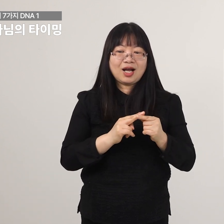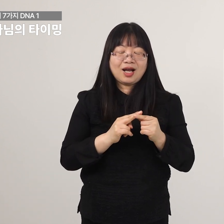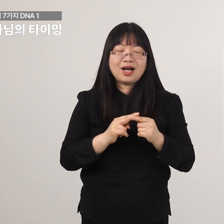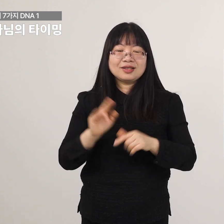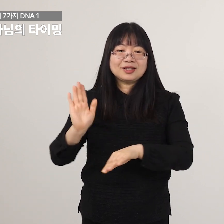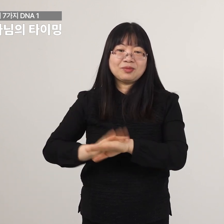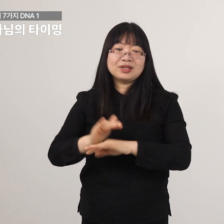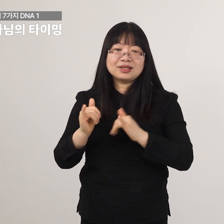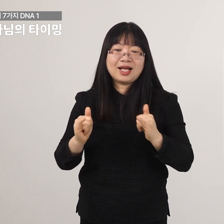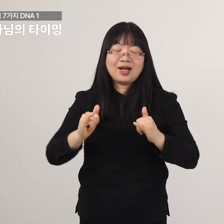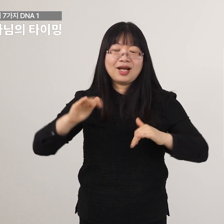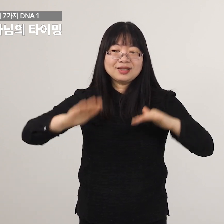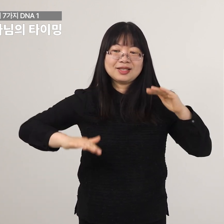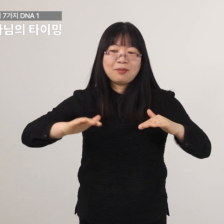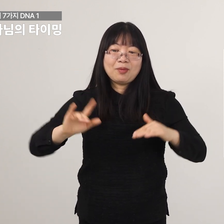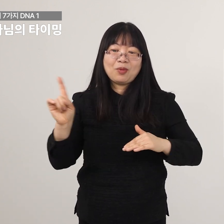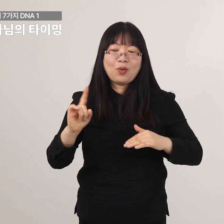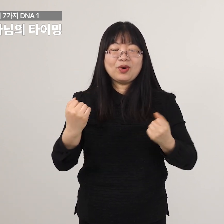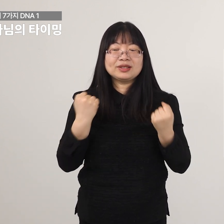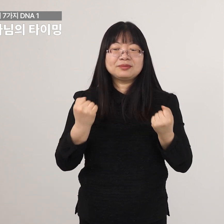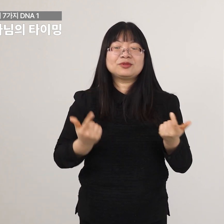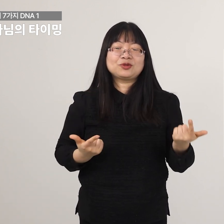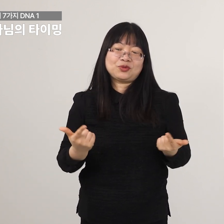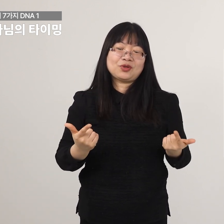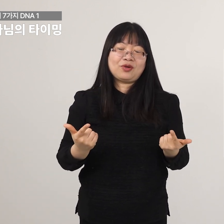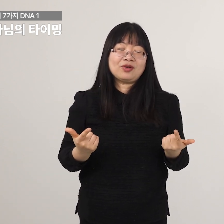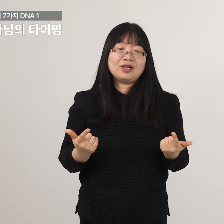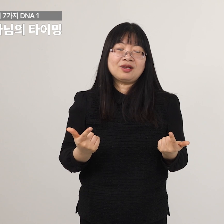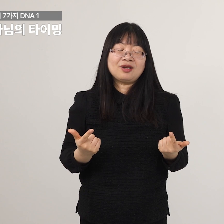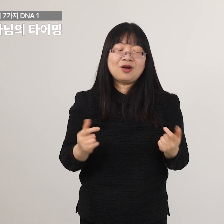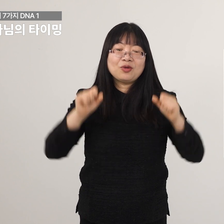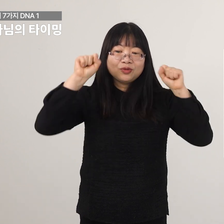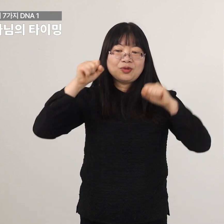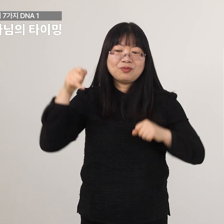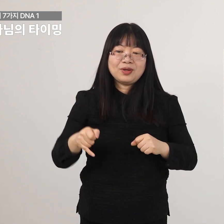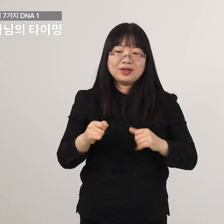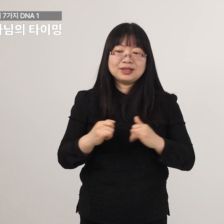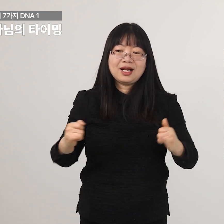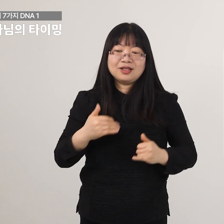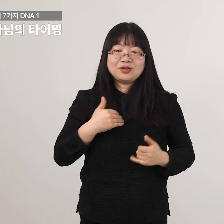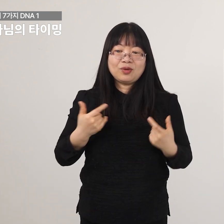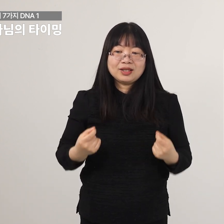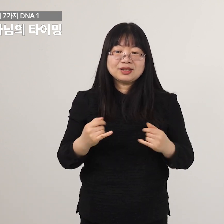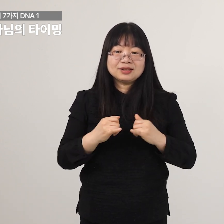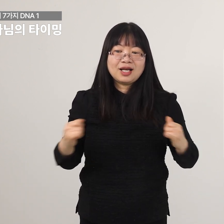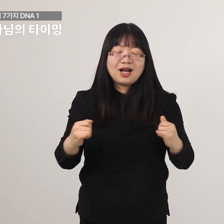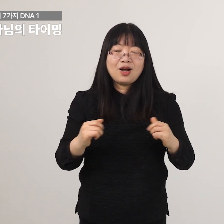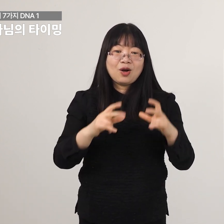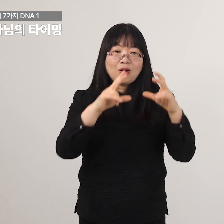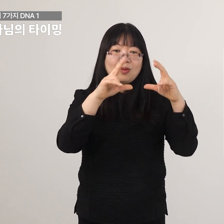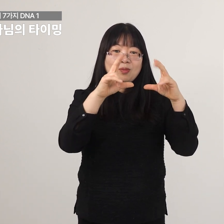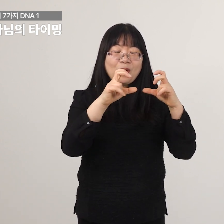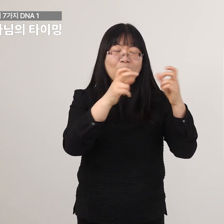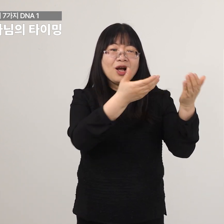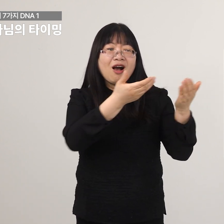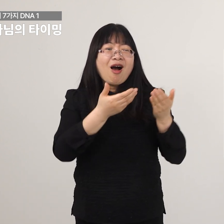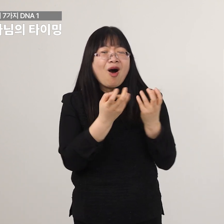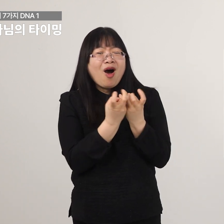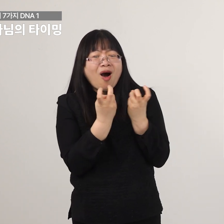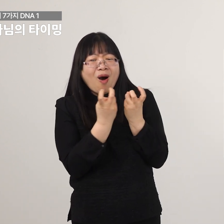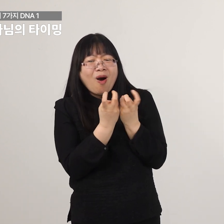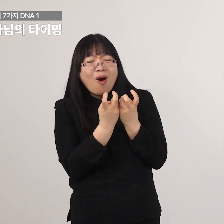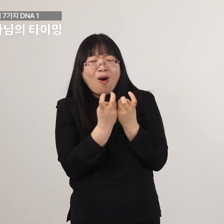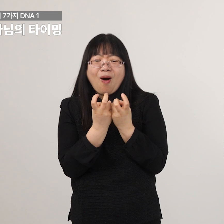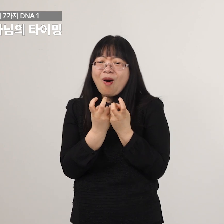못하는 사람의 차이가 뭐냐면 힘 조절입니다. 결국은. 운동 못하는 사람, 저 같은 사람은 볼이 오면 어떻게 할 줄